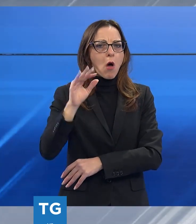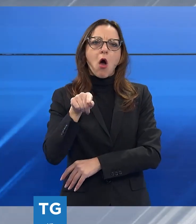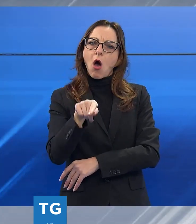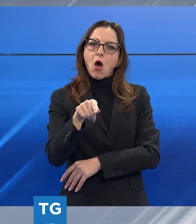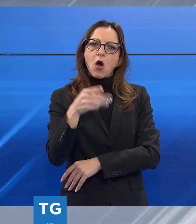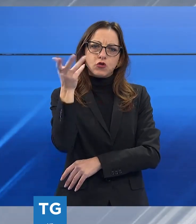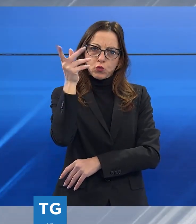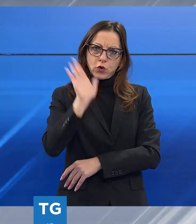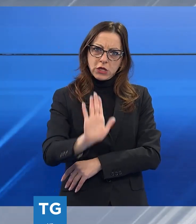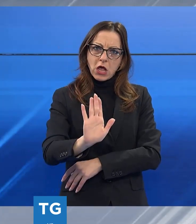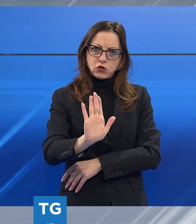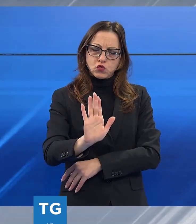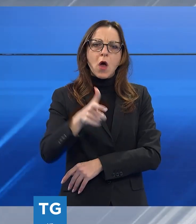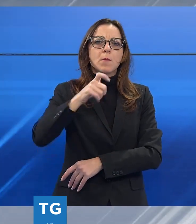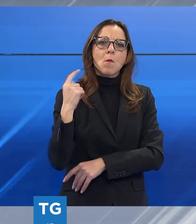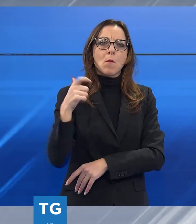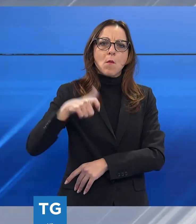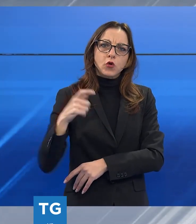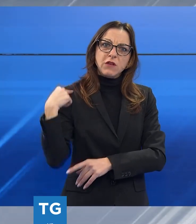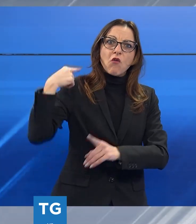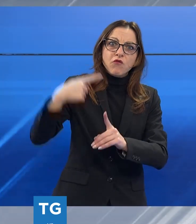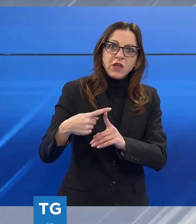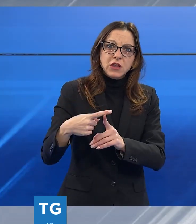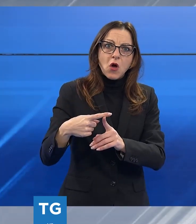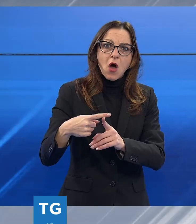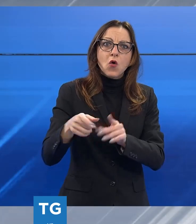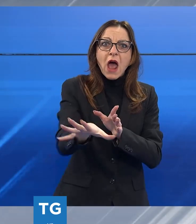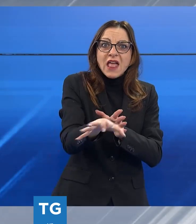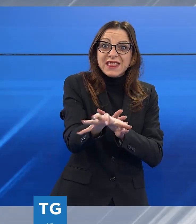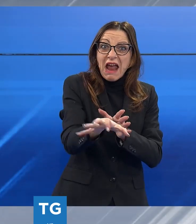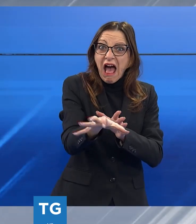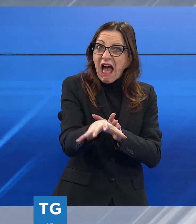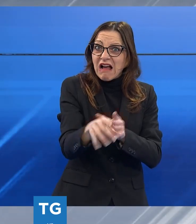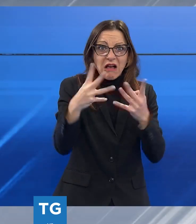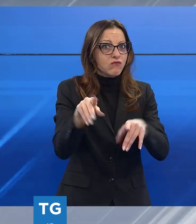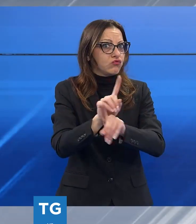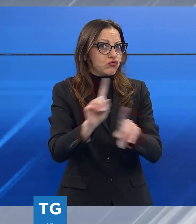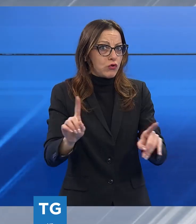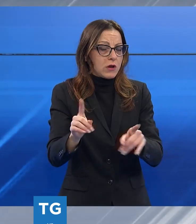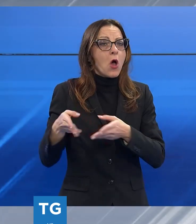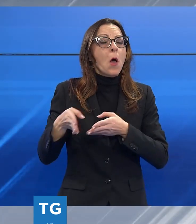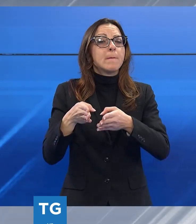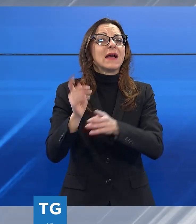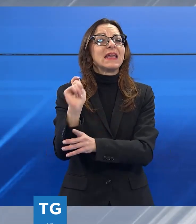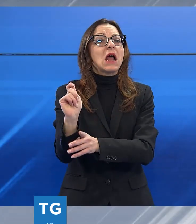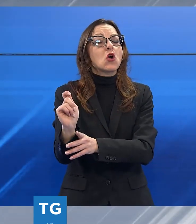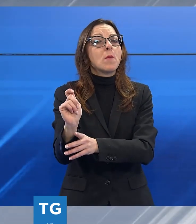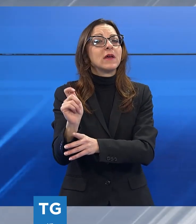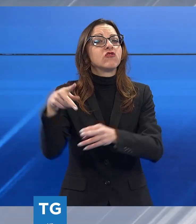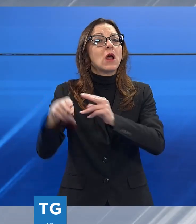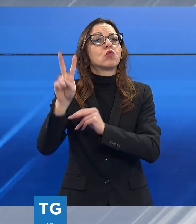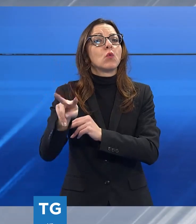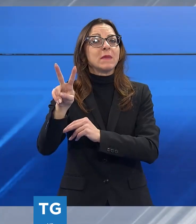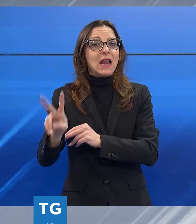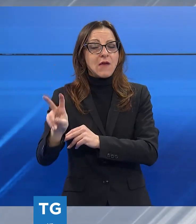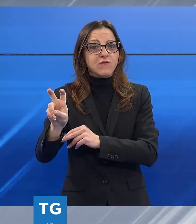anni, confermato dalle condizioni attuali della banchina commerciale, inaugurata nell'estate 2020 con una profondità di acque allora di 6